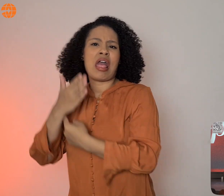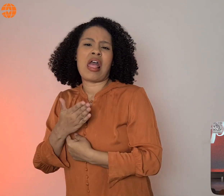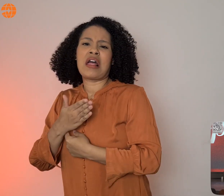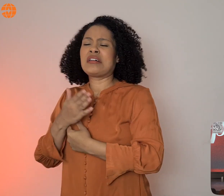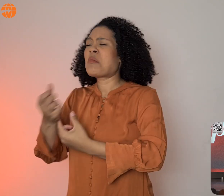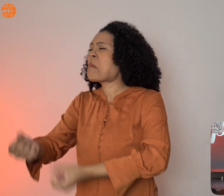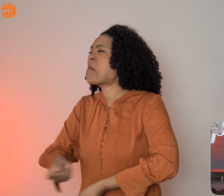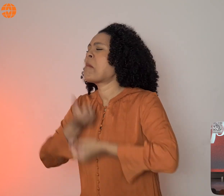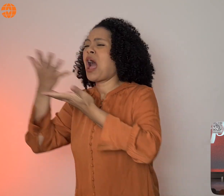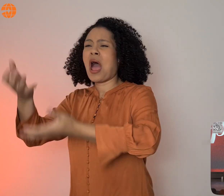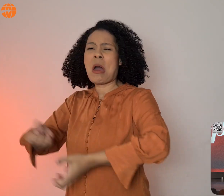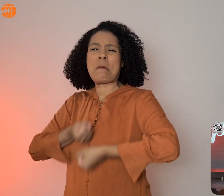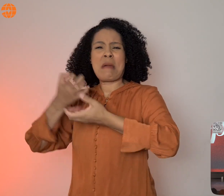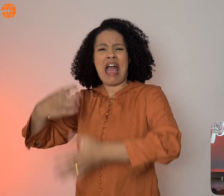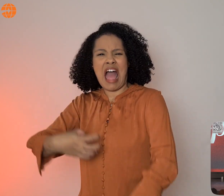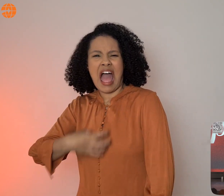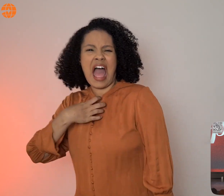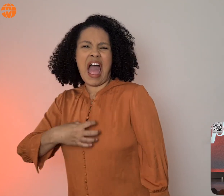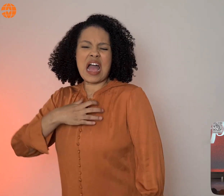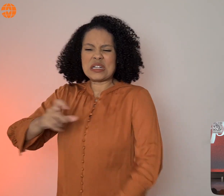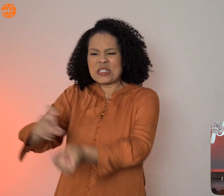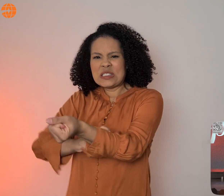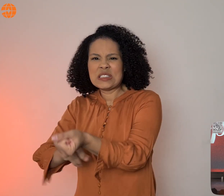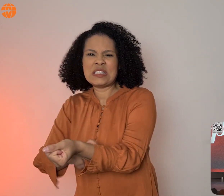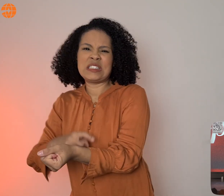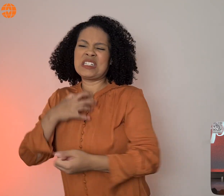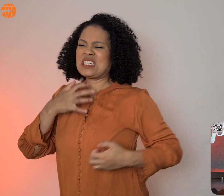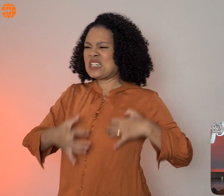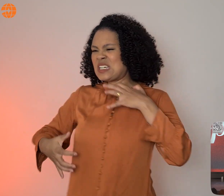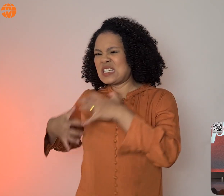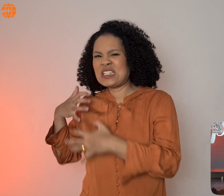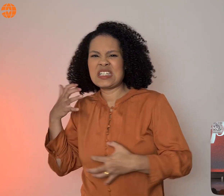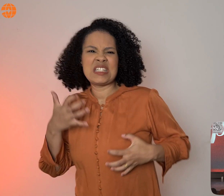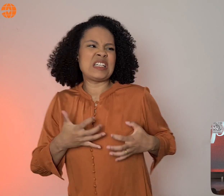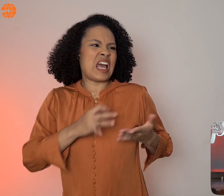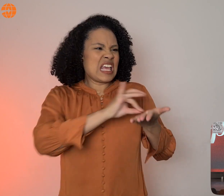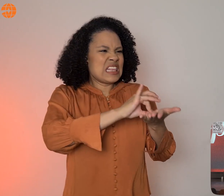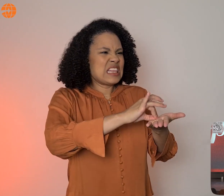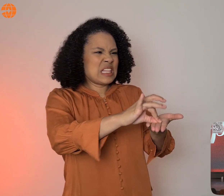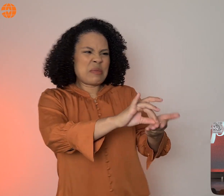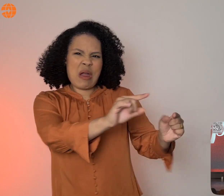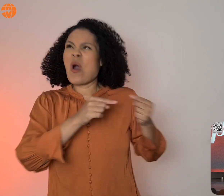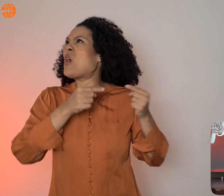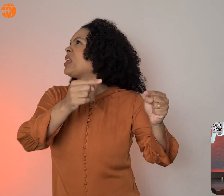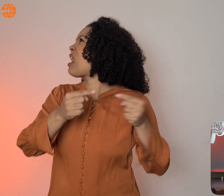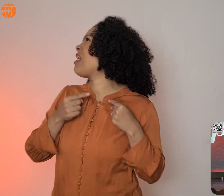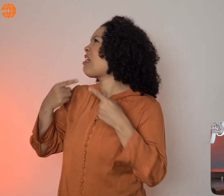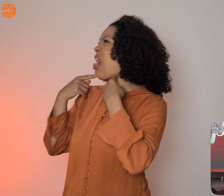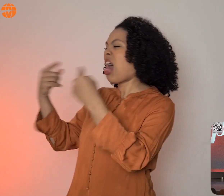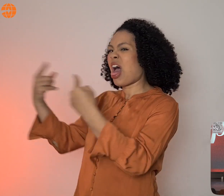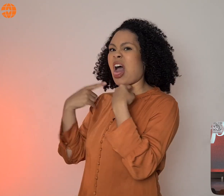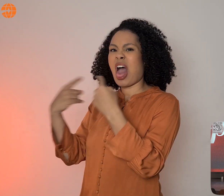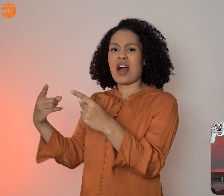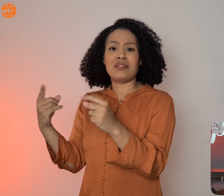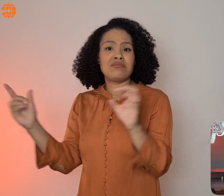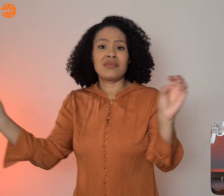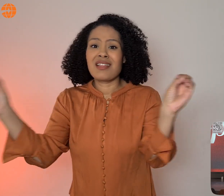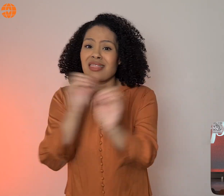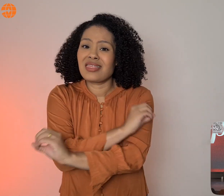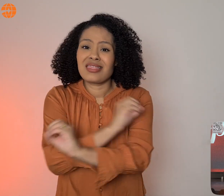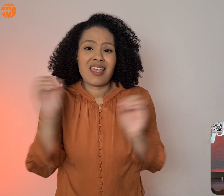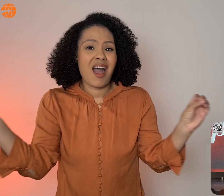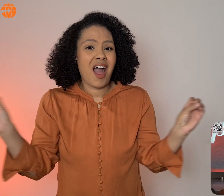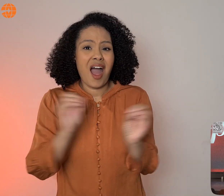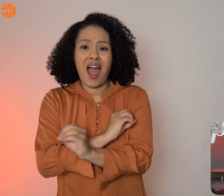no expressions of anger, Não tem ali expressões de raiva. no frustrations over enemies or hardships or unfairness. Não